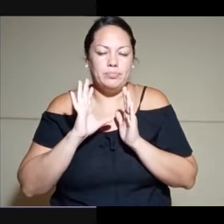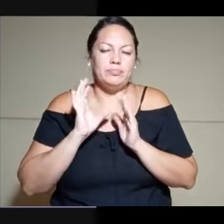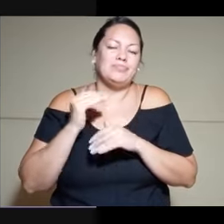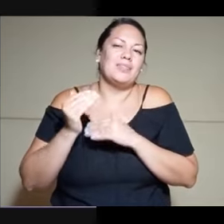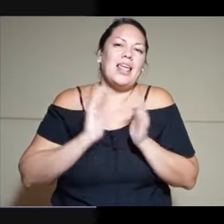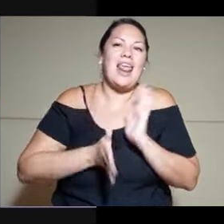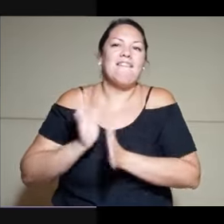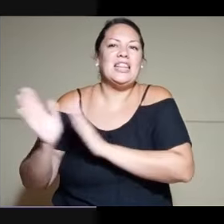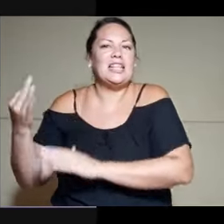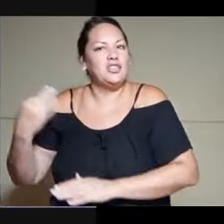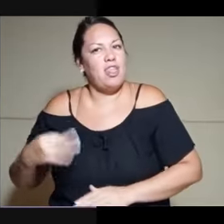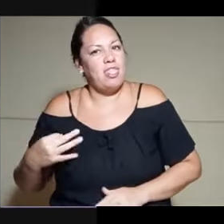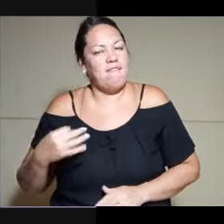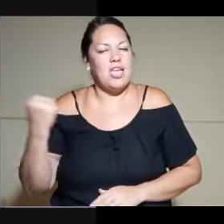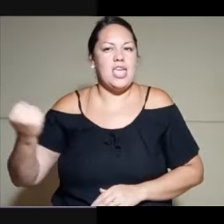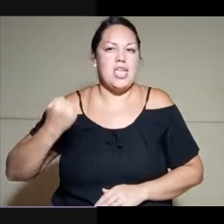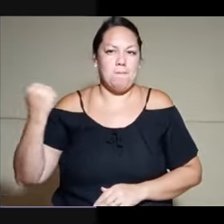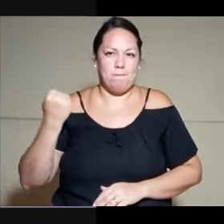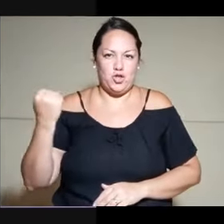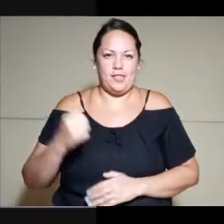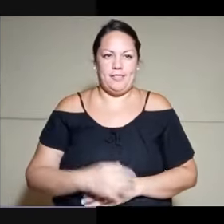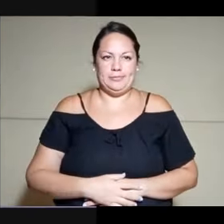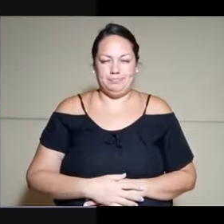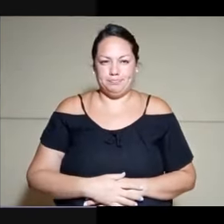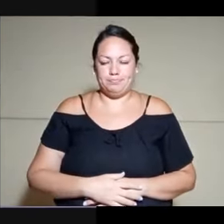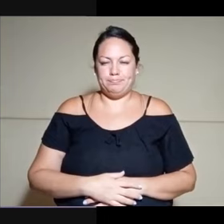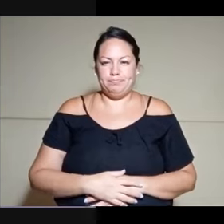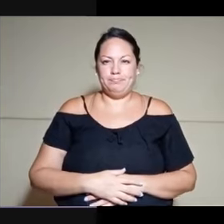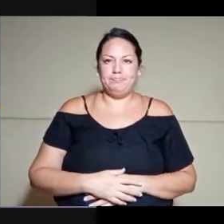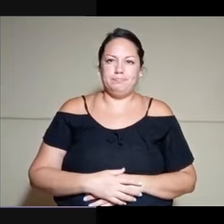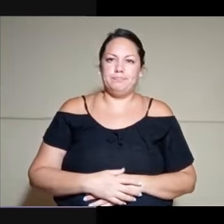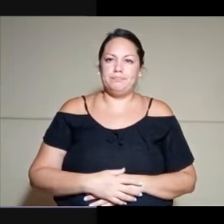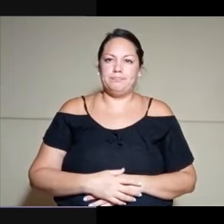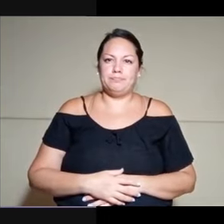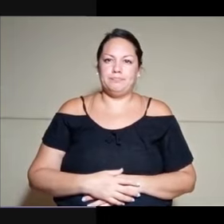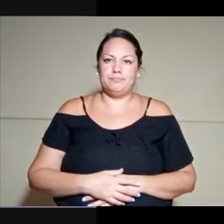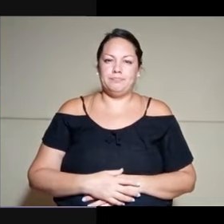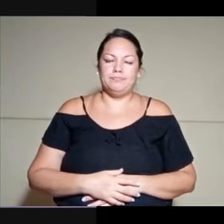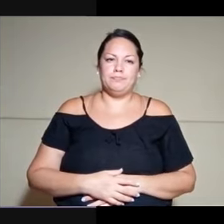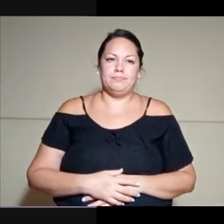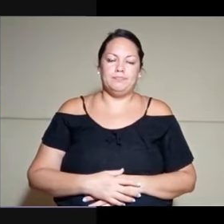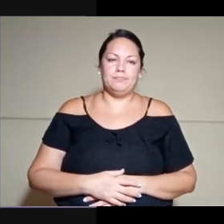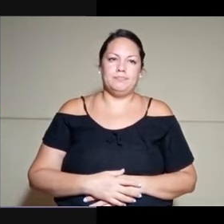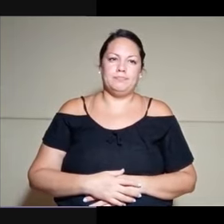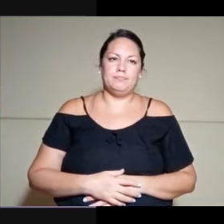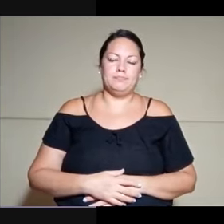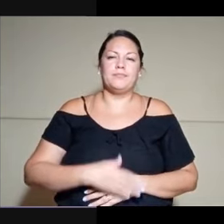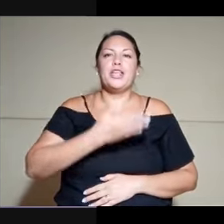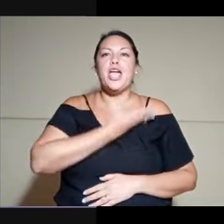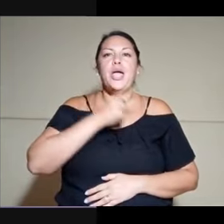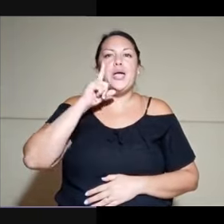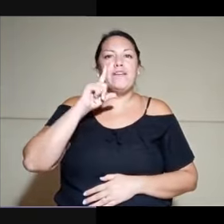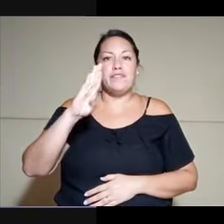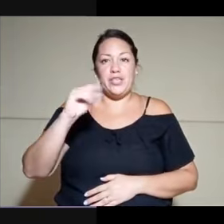músculos faciales por inflamación del nervio facial. Pero por eso hay que hacer rehabilitación. Algunas